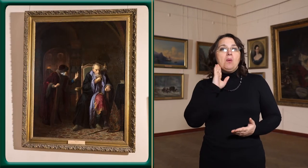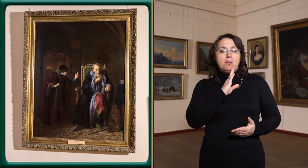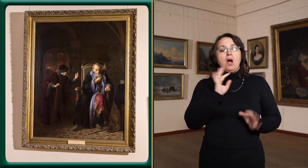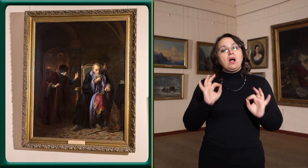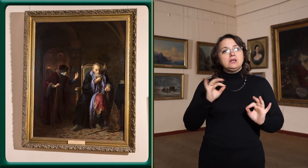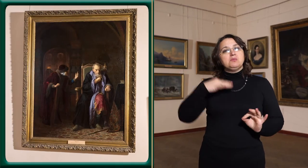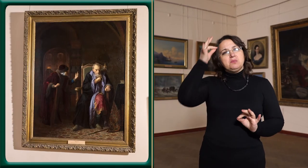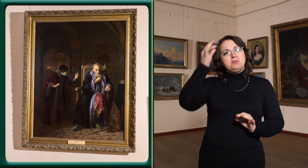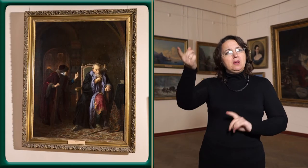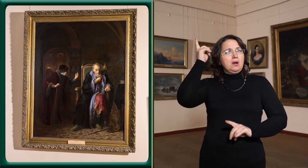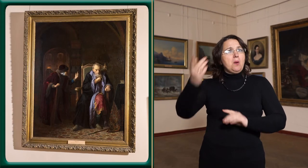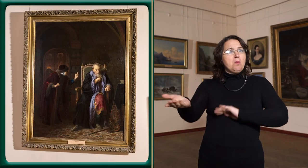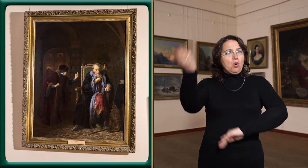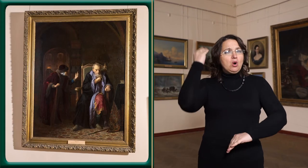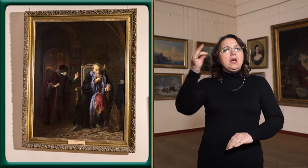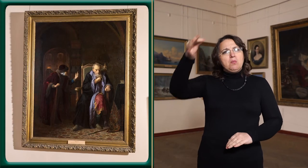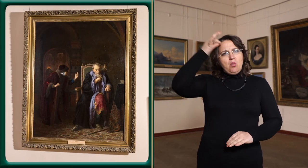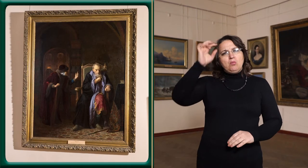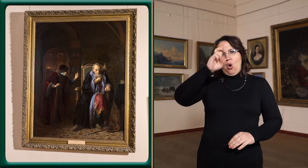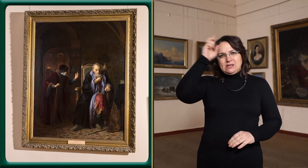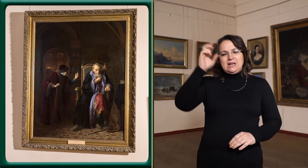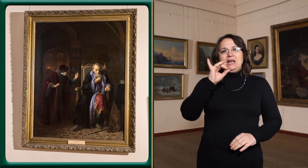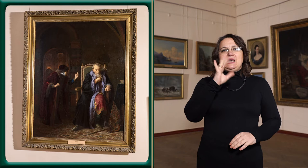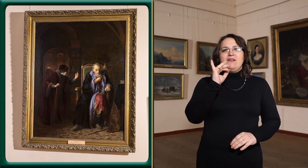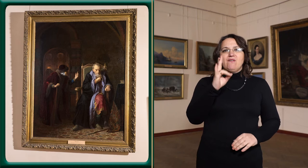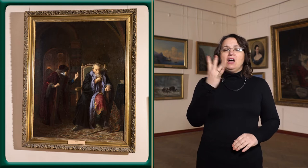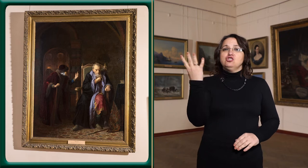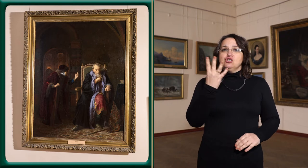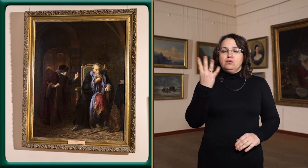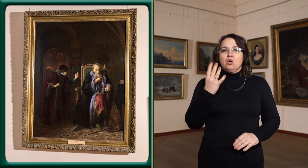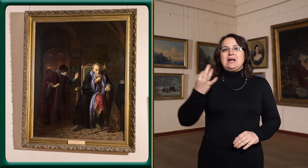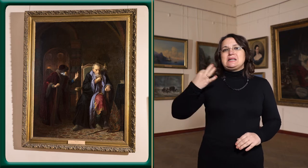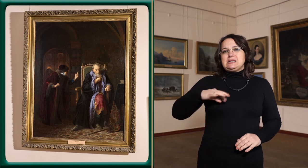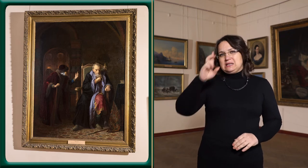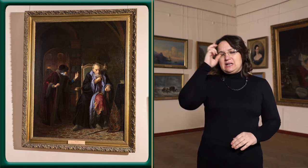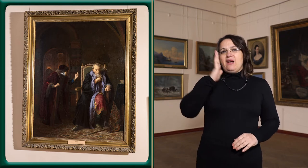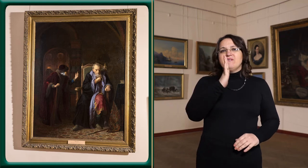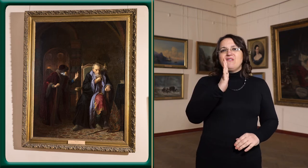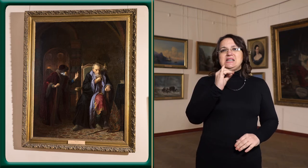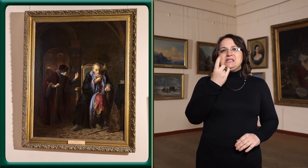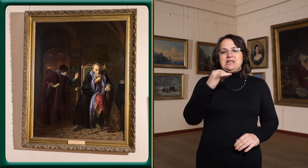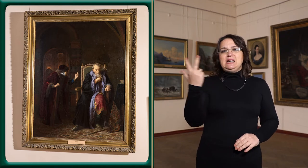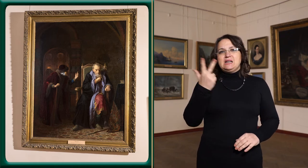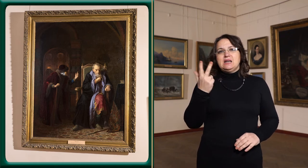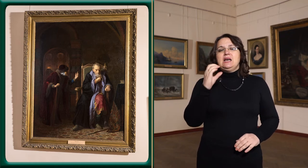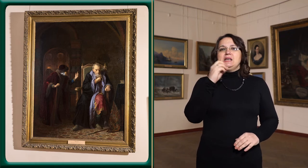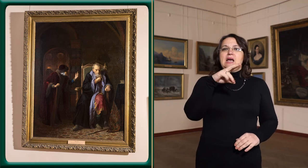историческое прошлое и помним о царе Иване IV, сыне царя Василия III и Елены Глинской, который